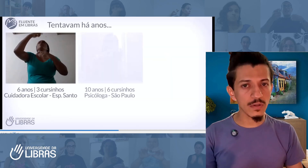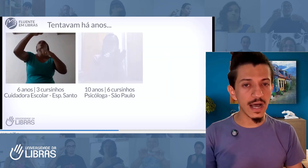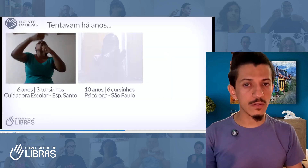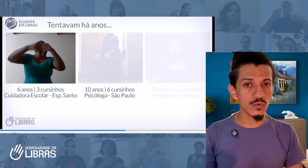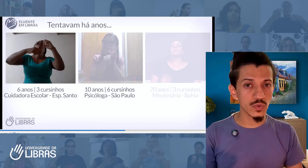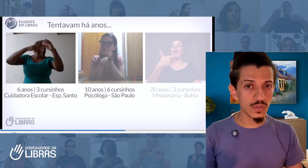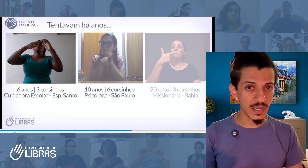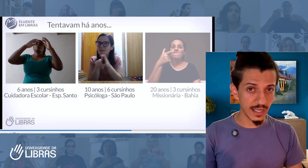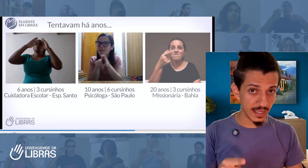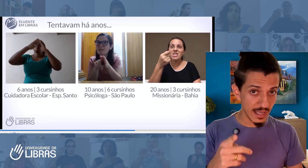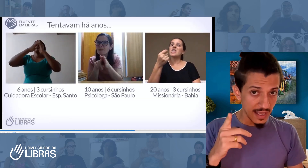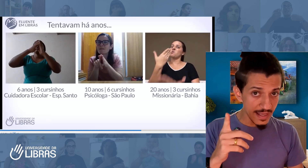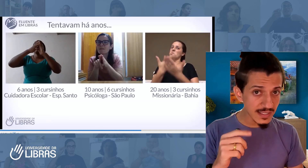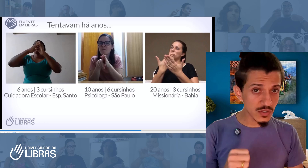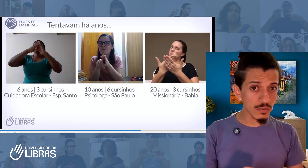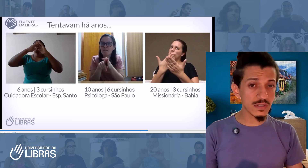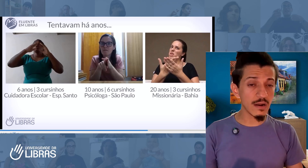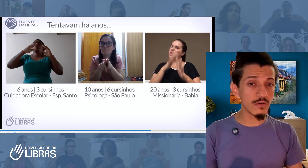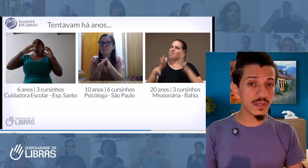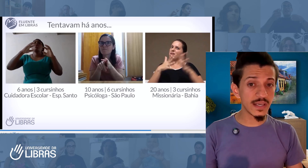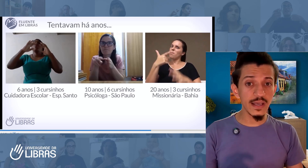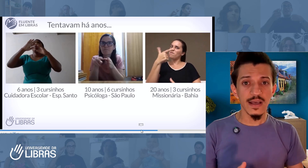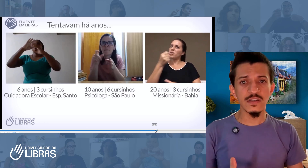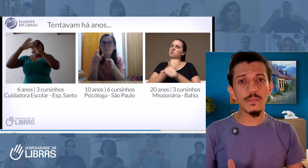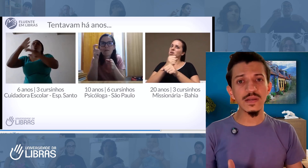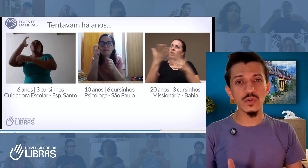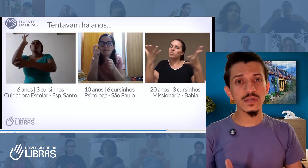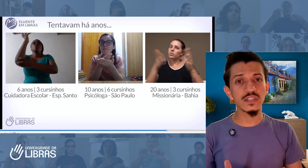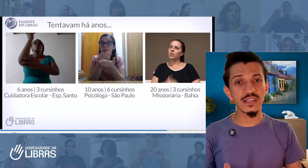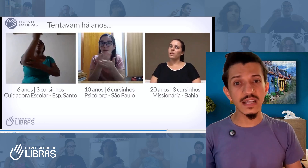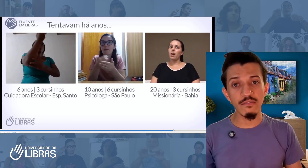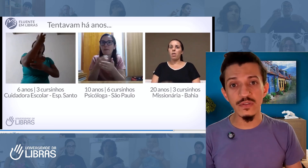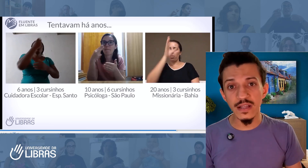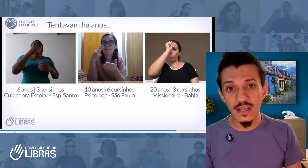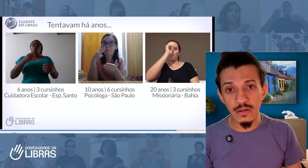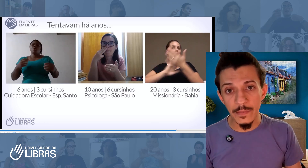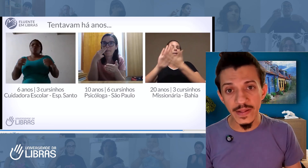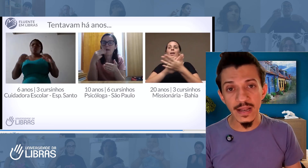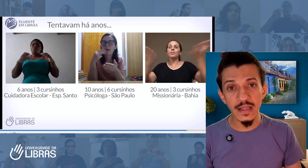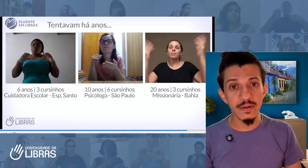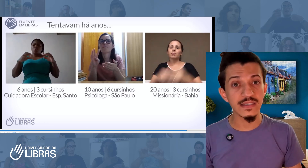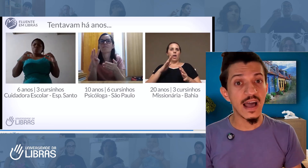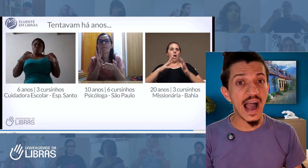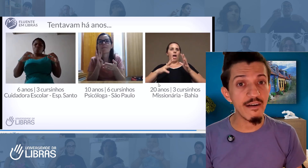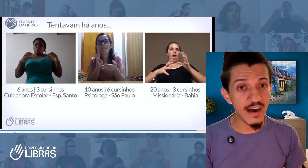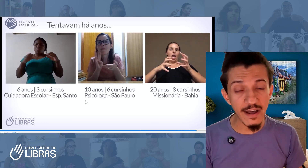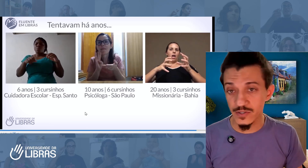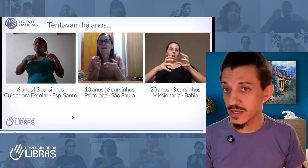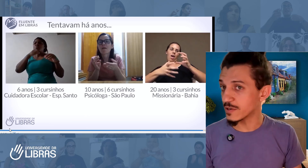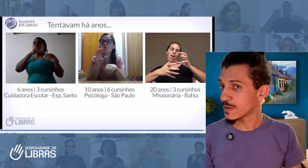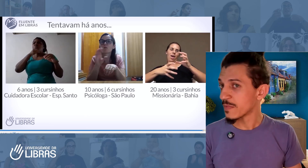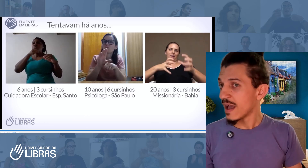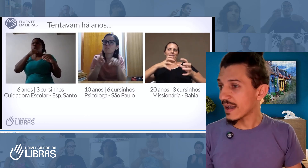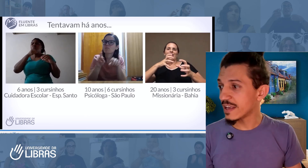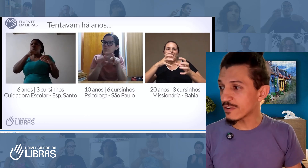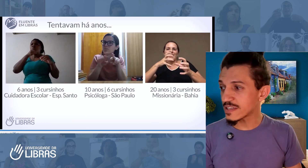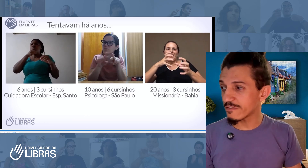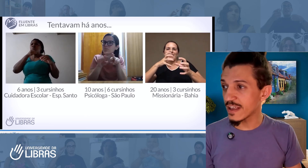com surdos ainda. E esses outros alunos aqui são pessoas que já estavam tentando aprender Libras há vários anos. Aqui você vê,